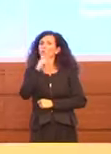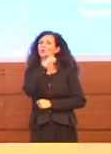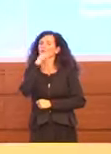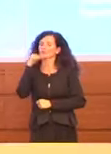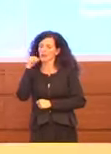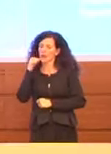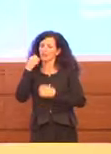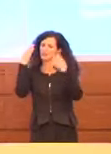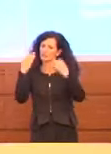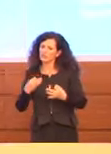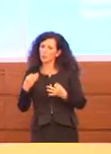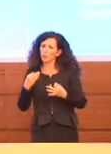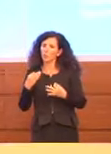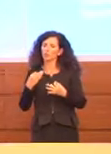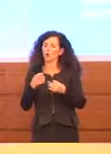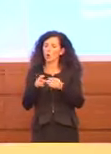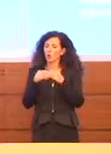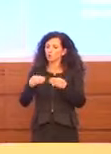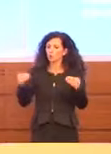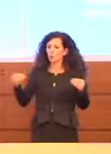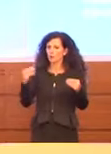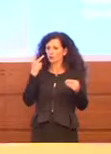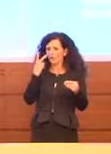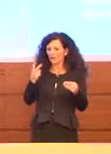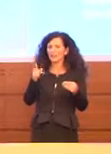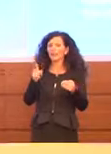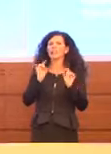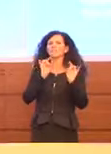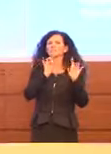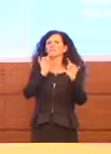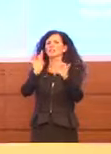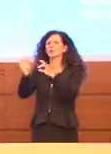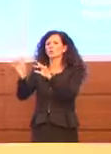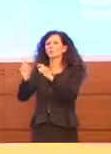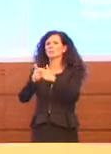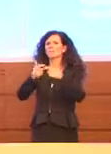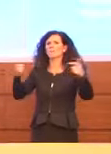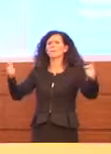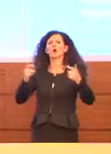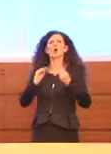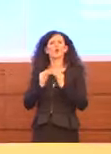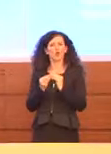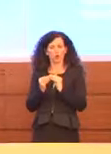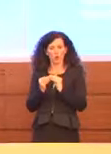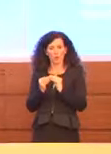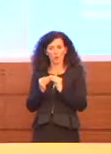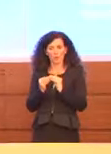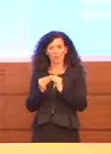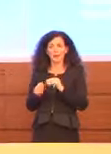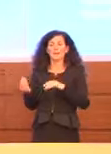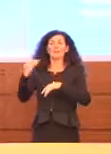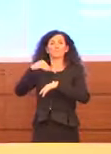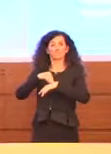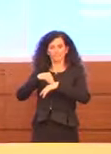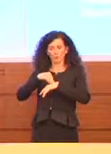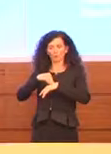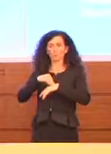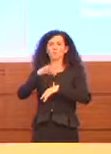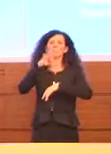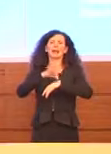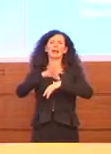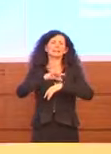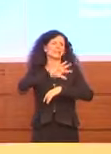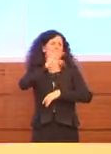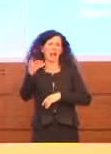come minimo per misurare la diffusione del virus potenzialmente anche per sperare che come in altre malattie virali